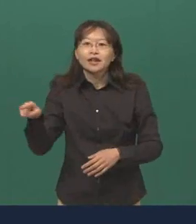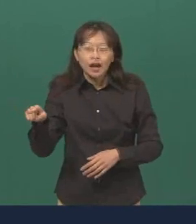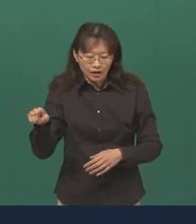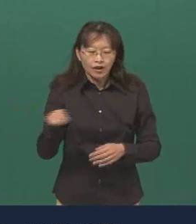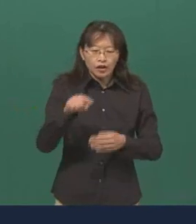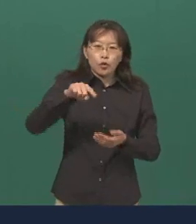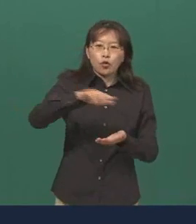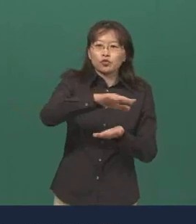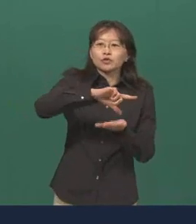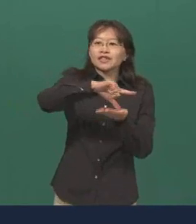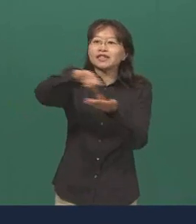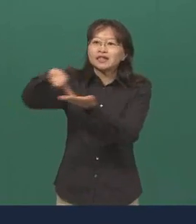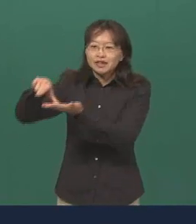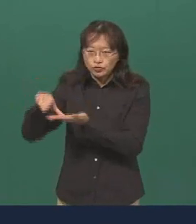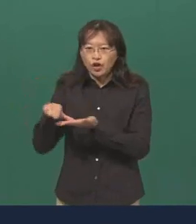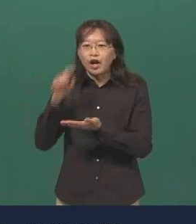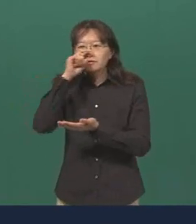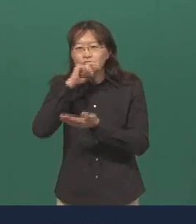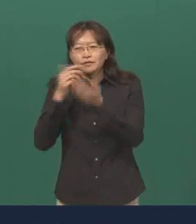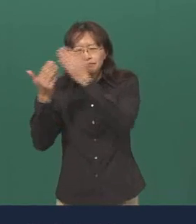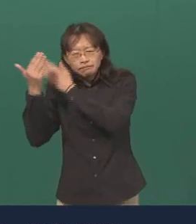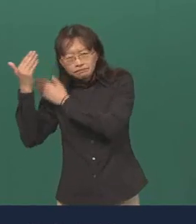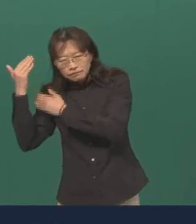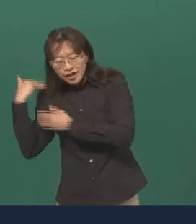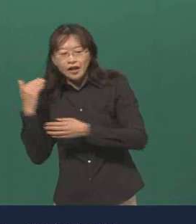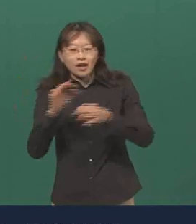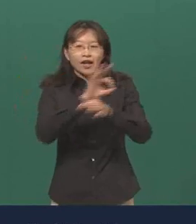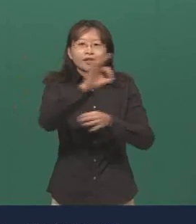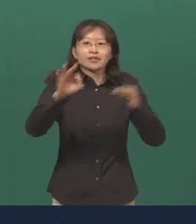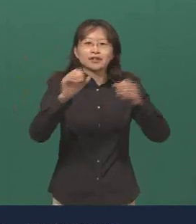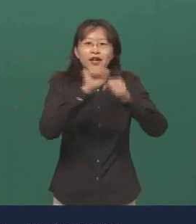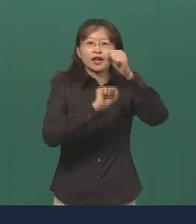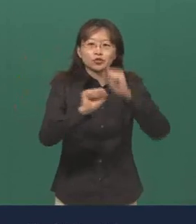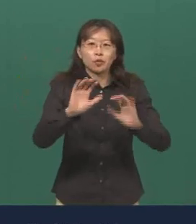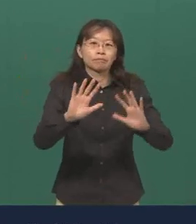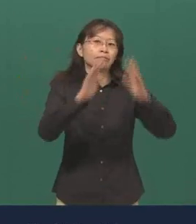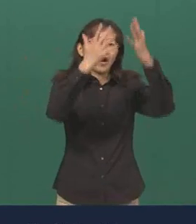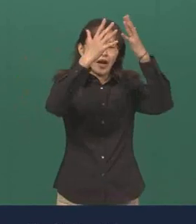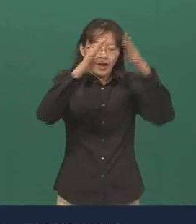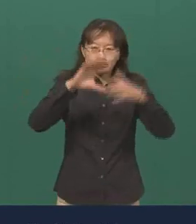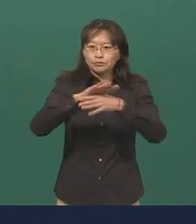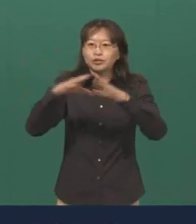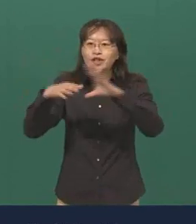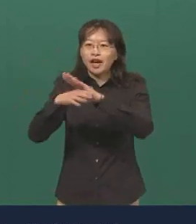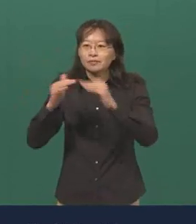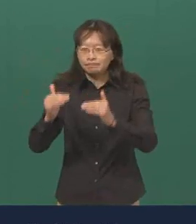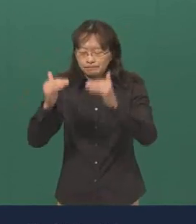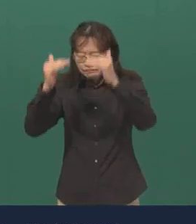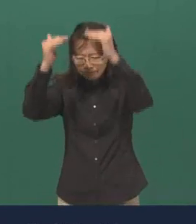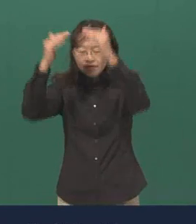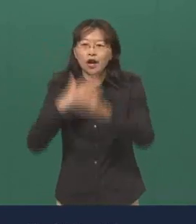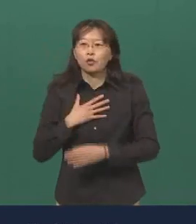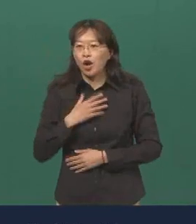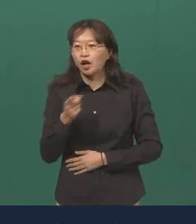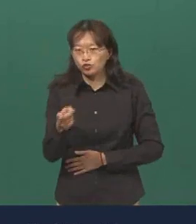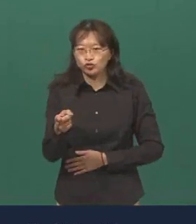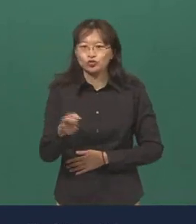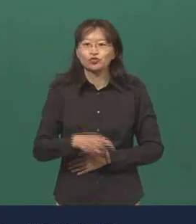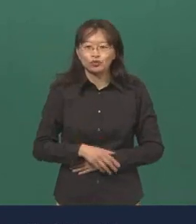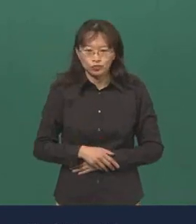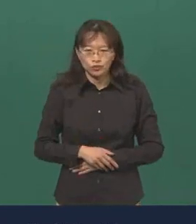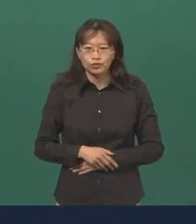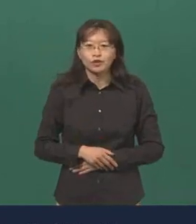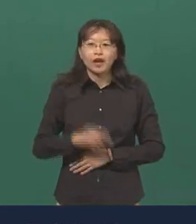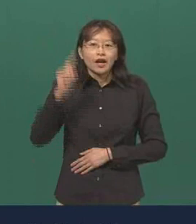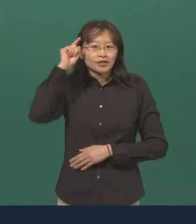この地域が古くから活発な経済活動や文化が展開されていたことがうかがえます。